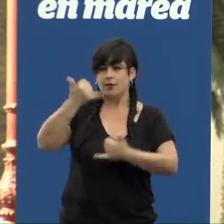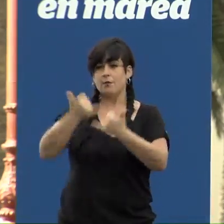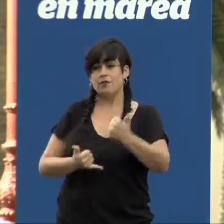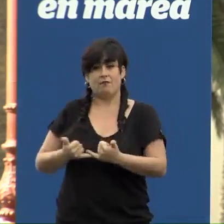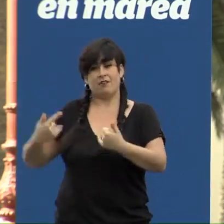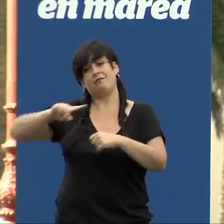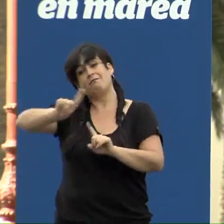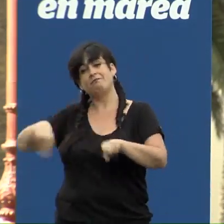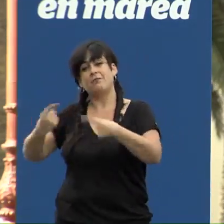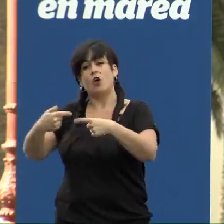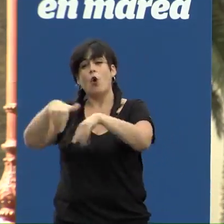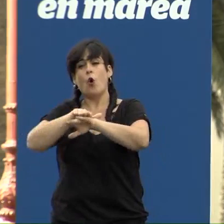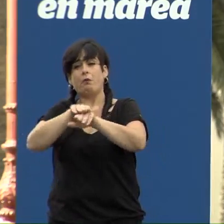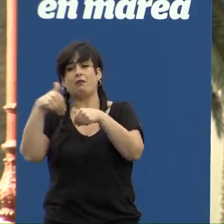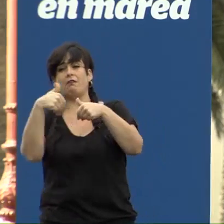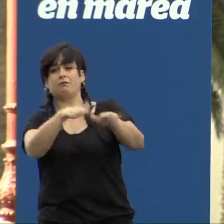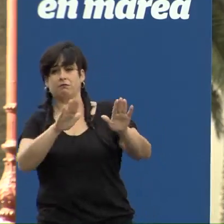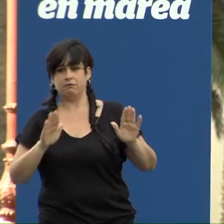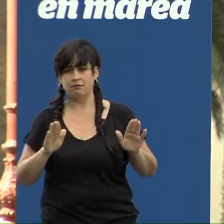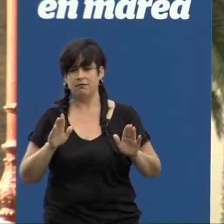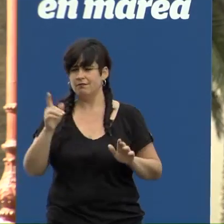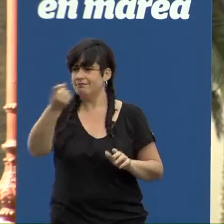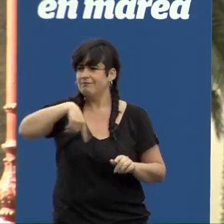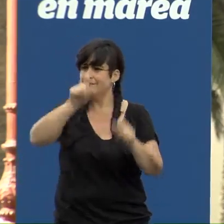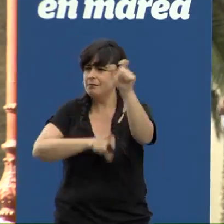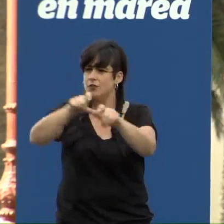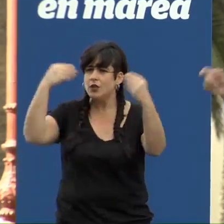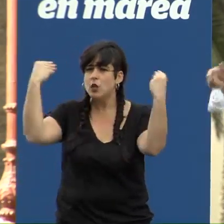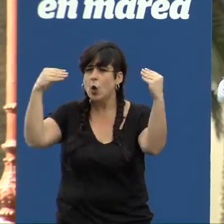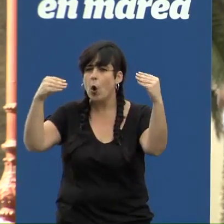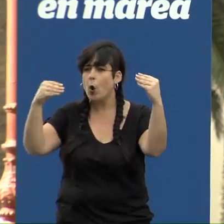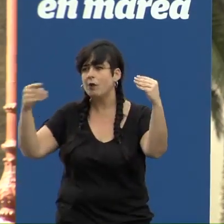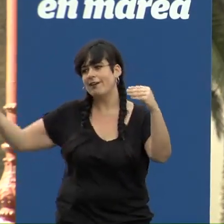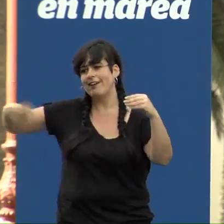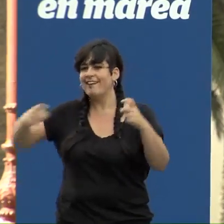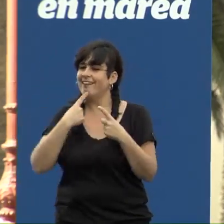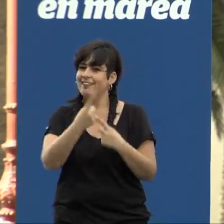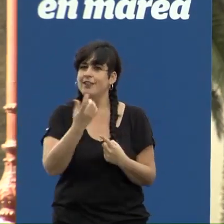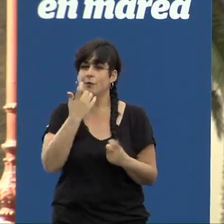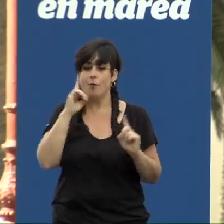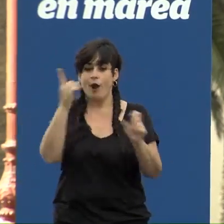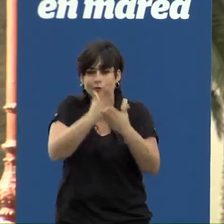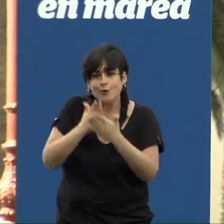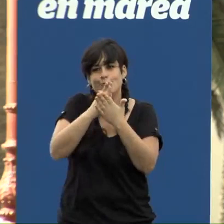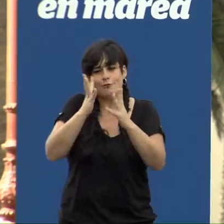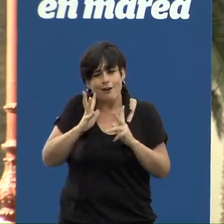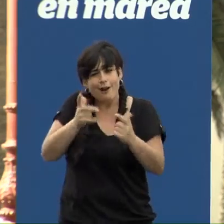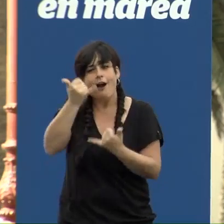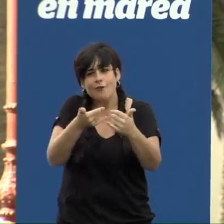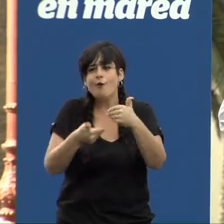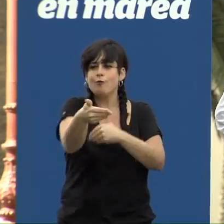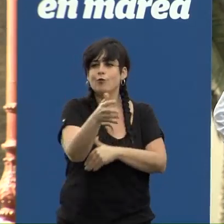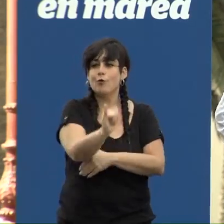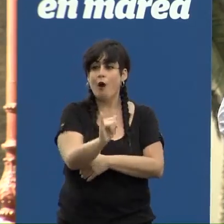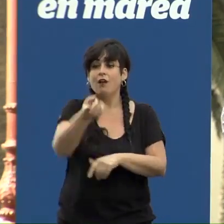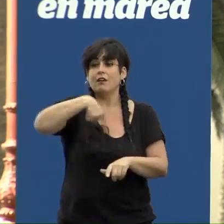deles a industria de distribución. Non esquecemos a mocidade que lle dixeron que se esforzaba, estudiaba, tería un futuro no seu país e tuvéronse que ir mentras